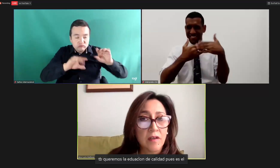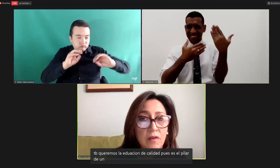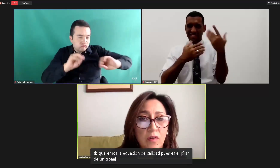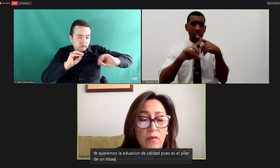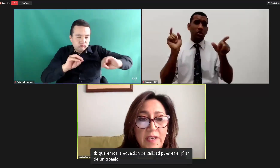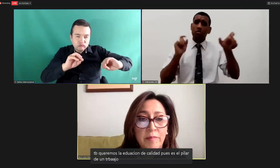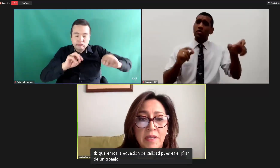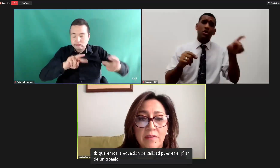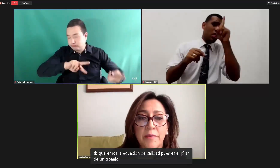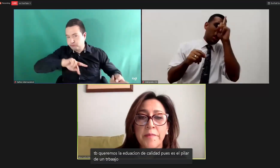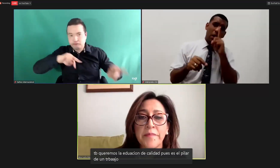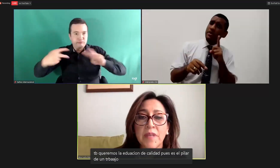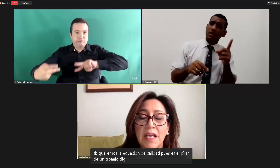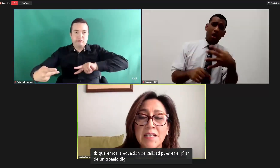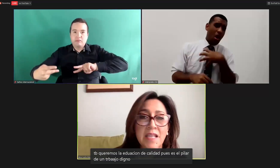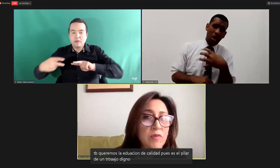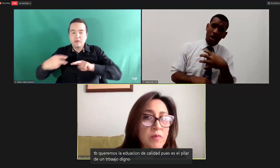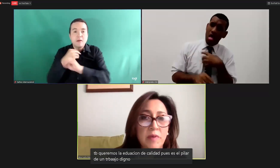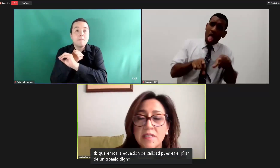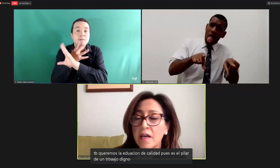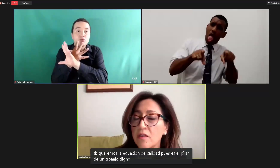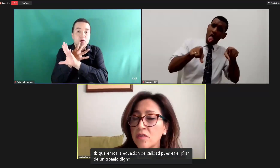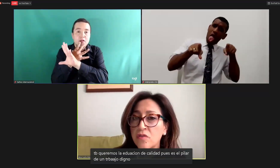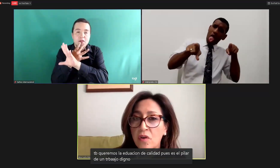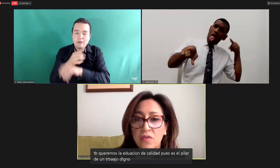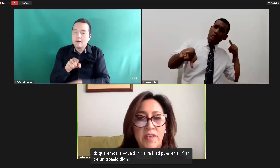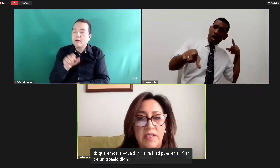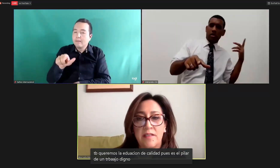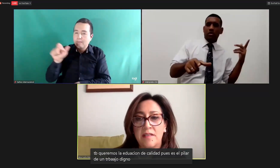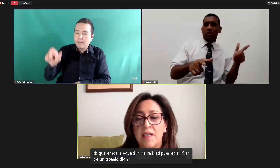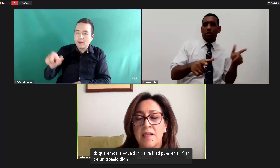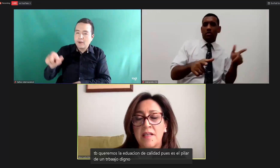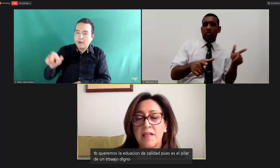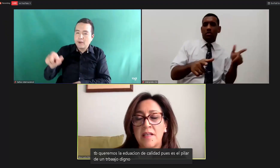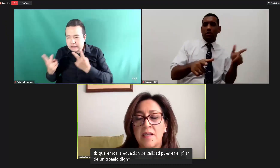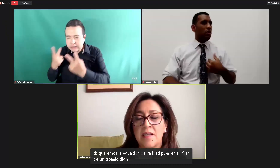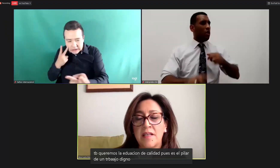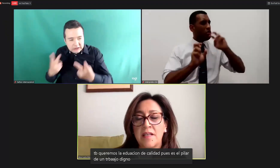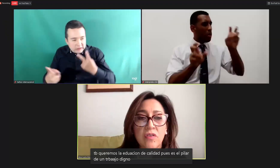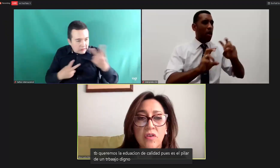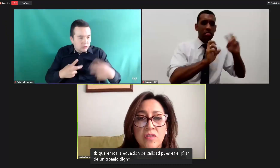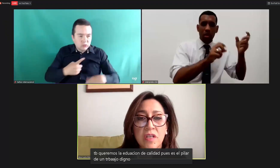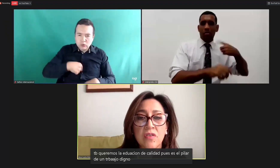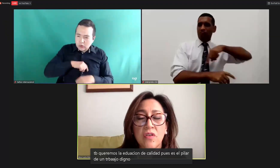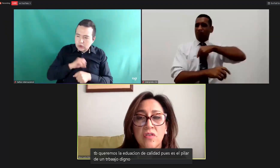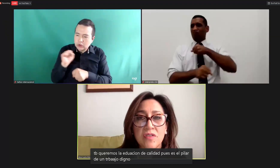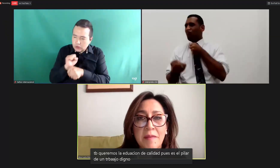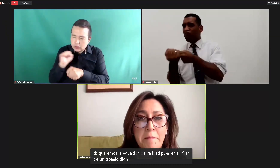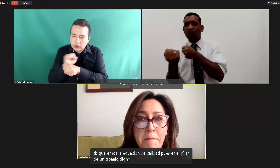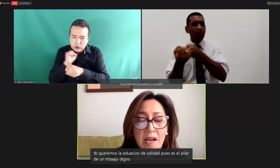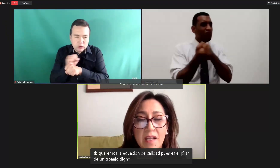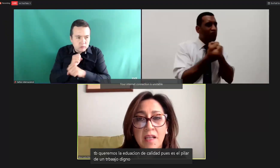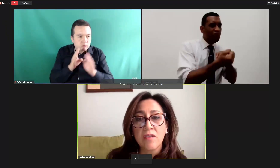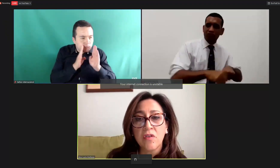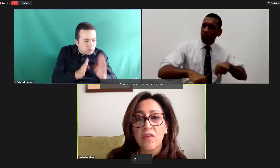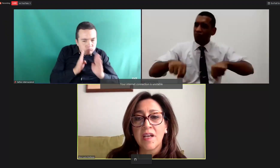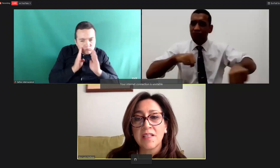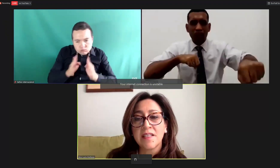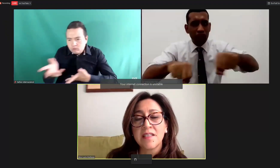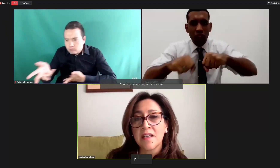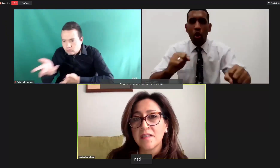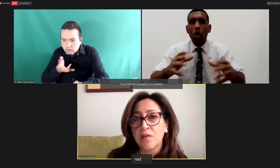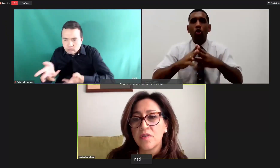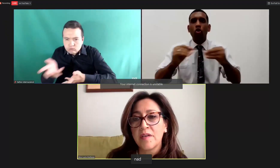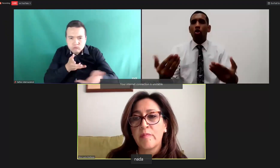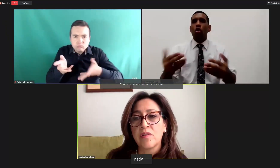de confinamiento. Estamos movilizados en todos los frentes. De nosotros, sin nosotros, se impregne en todas